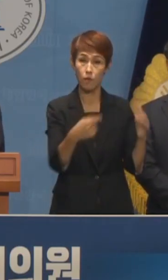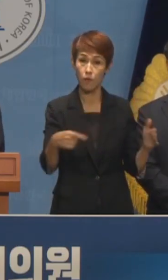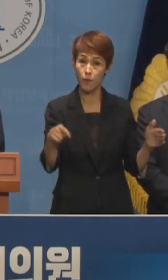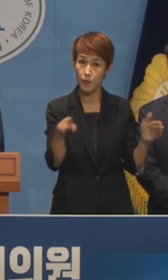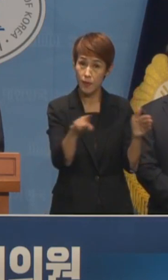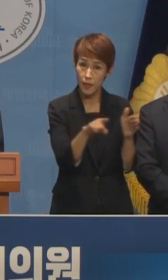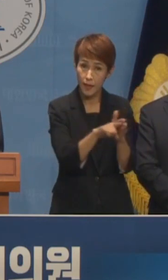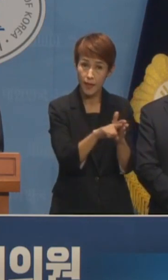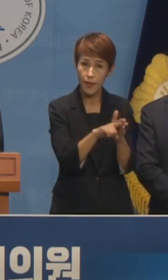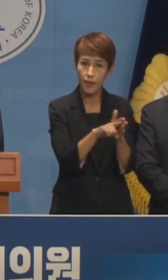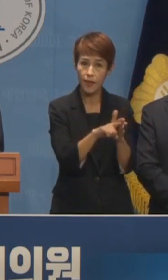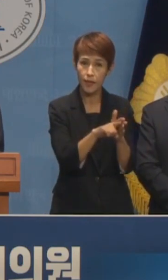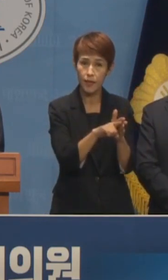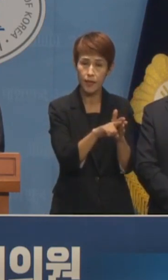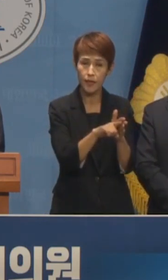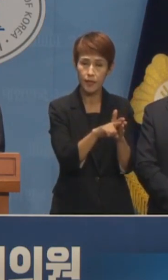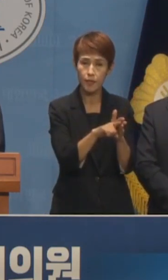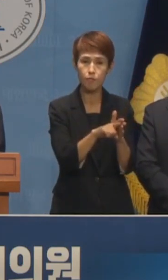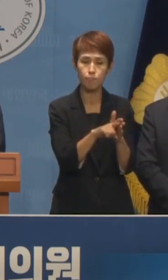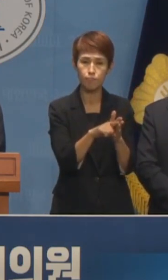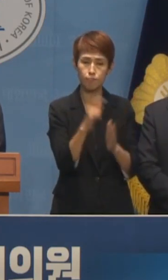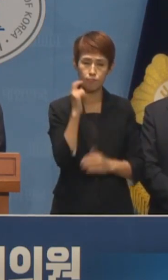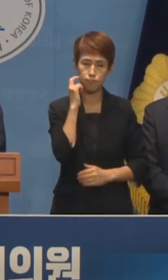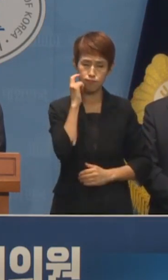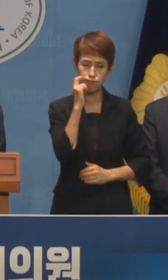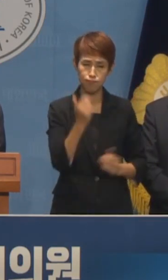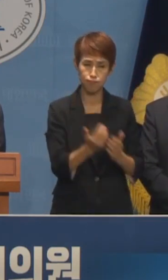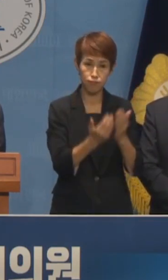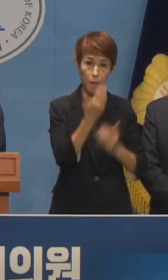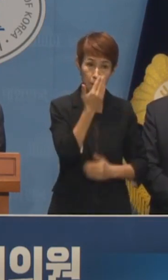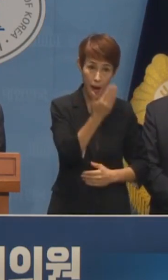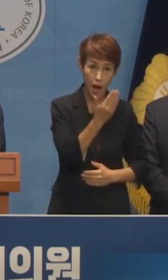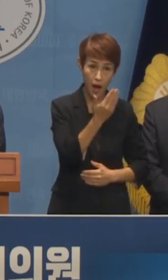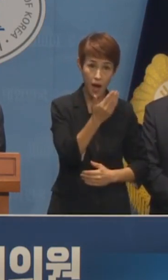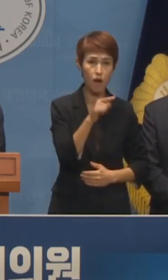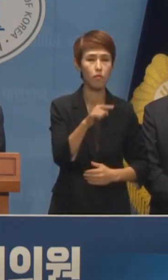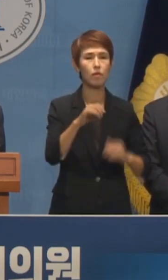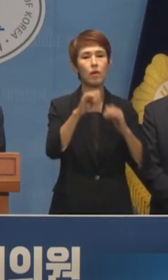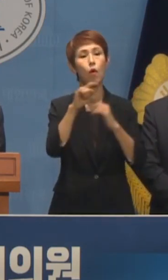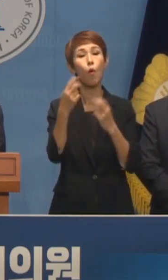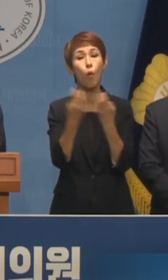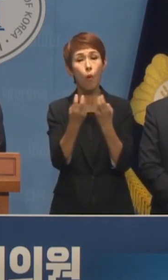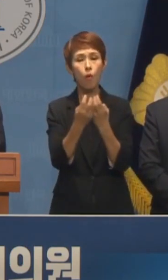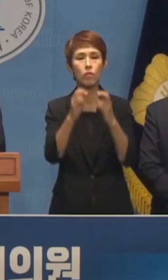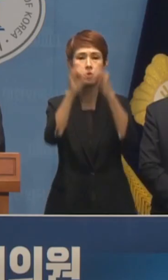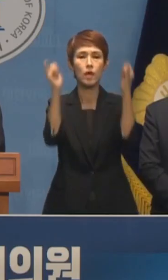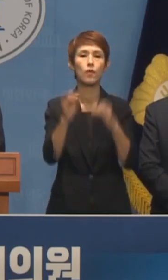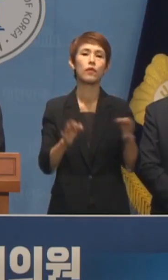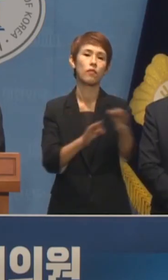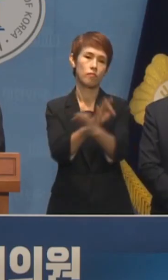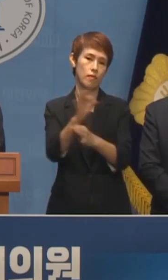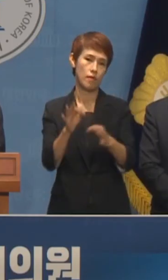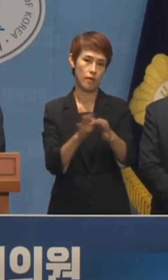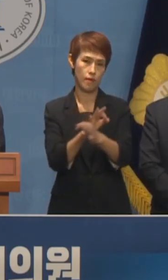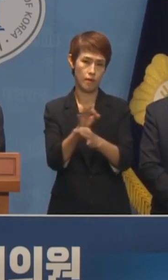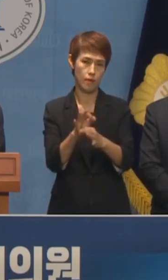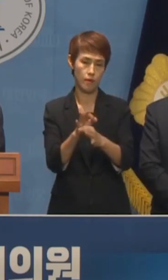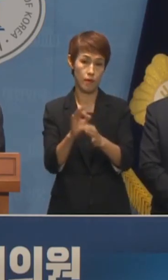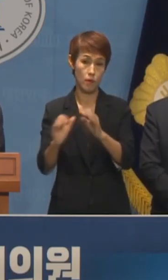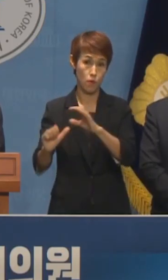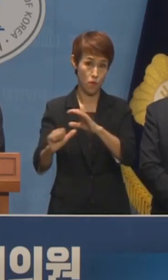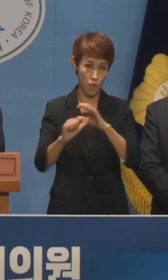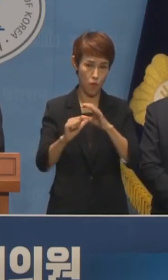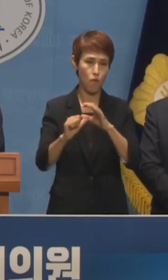그런 체제로 지속 가능하다면 그것은 사회적 경제라고 하는 방식을 통해서 보다 더 풍성해질 것으로